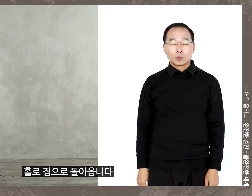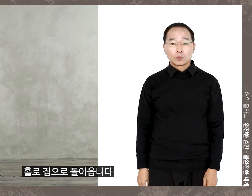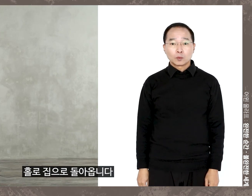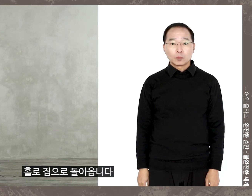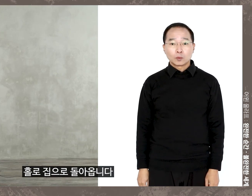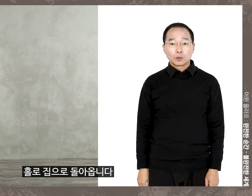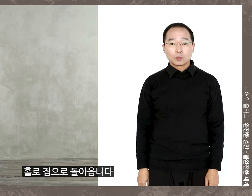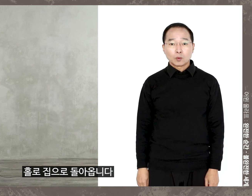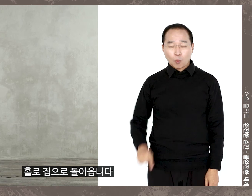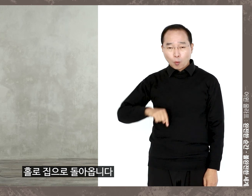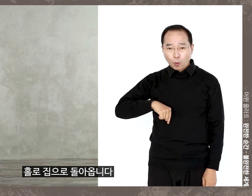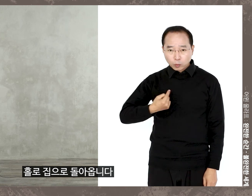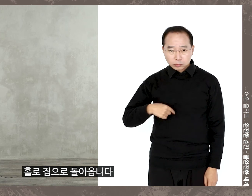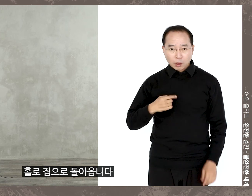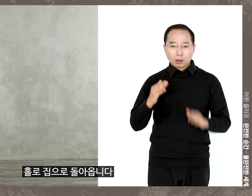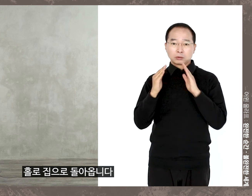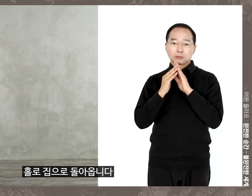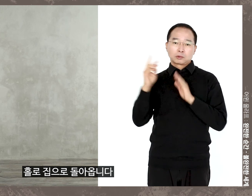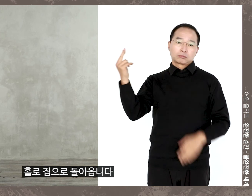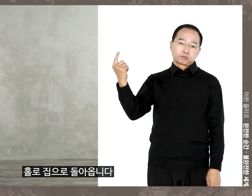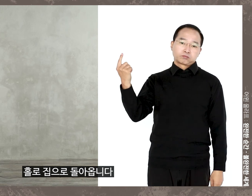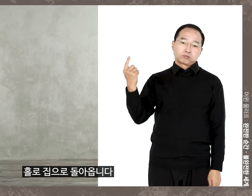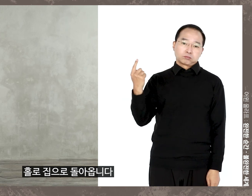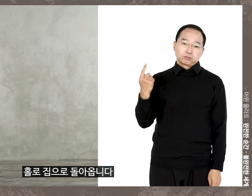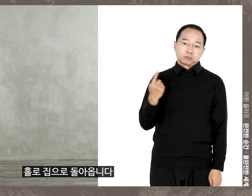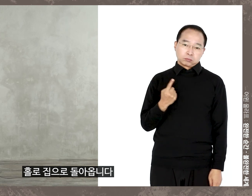홀로 집으로 돌아옵니다.